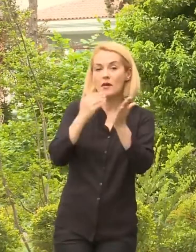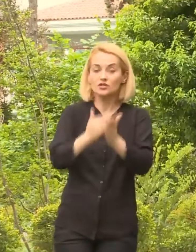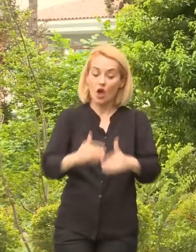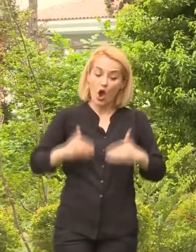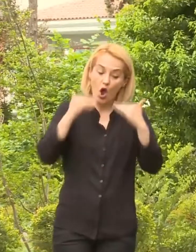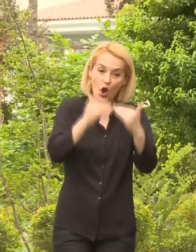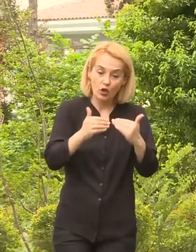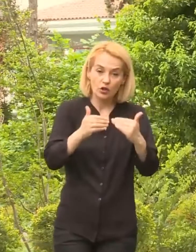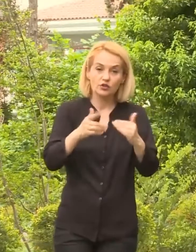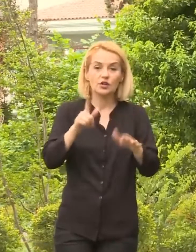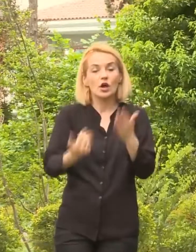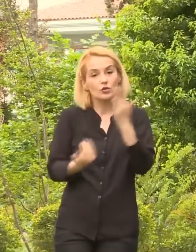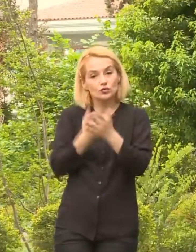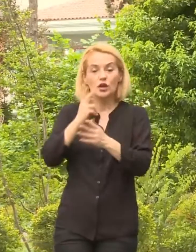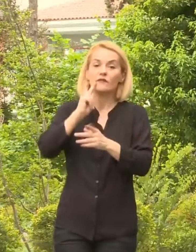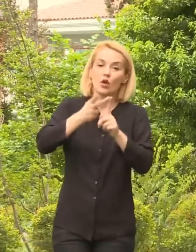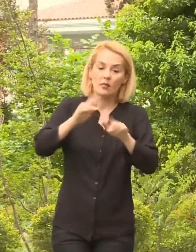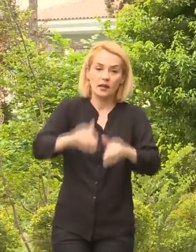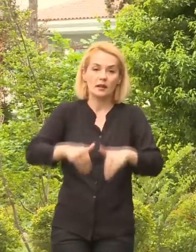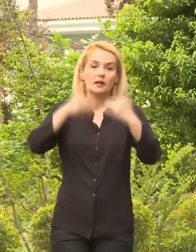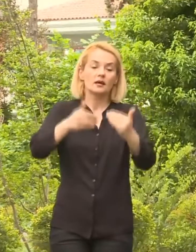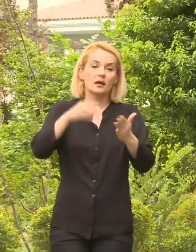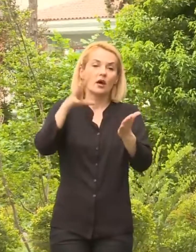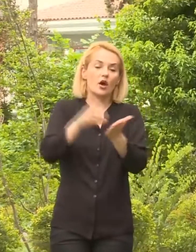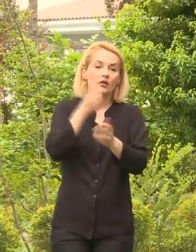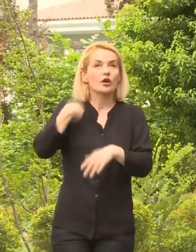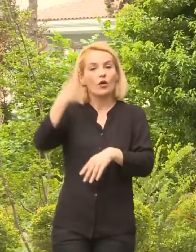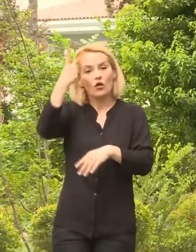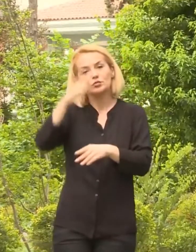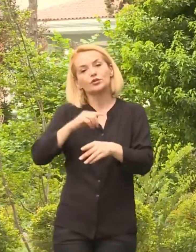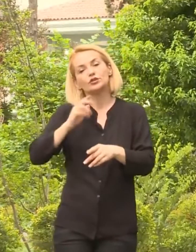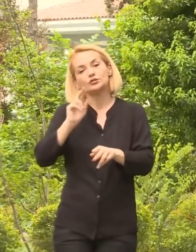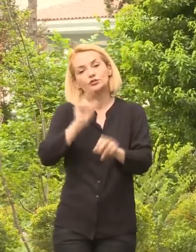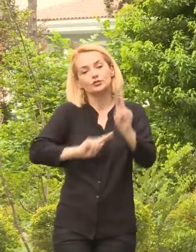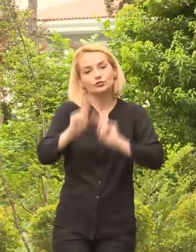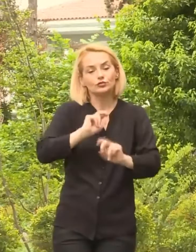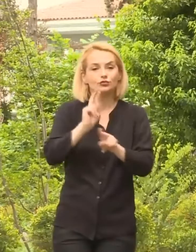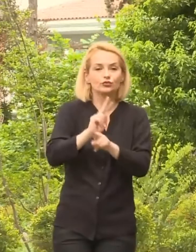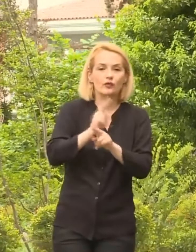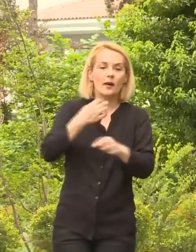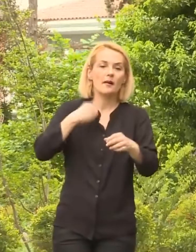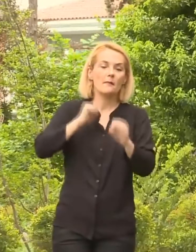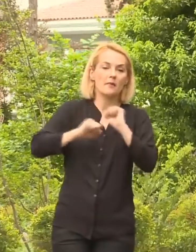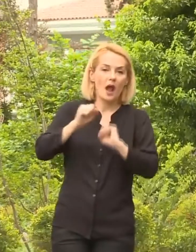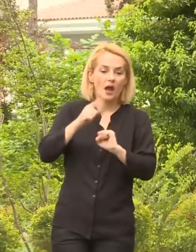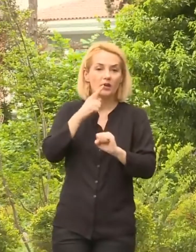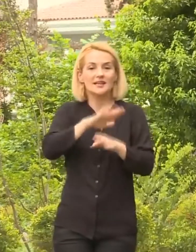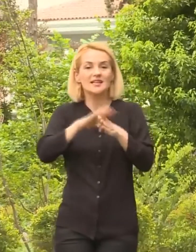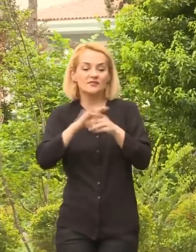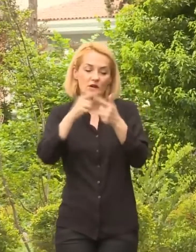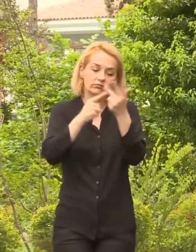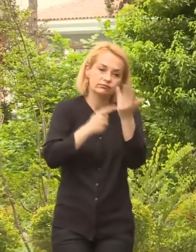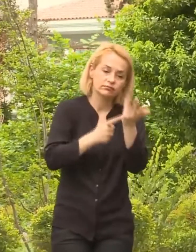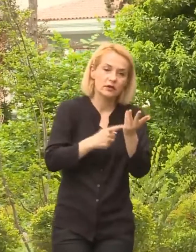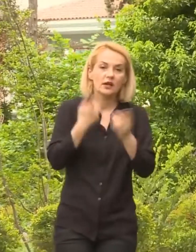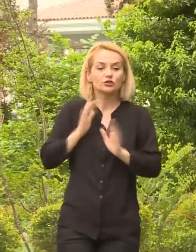одложувањето на лидерска средба за уште една лидерска средба. Господа чува и да бране, туку треба да се извини за повеќе работи, вклучително за тоа